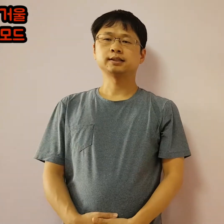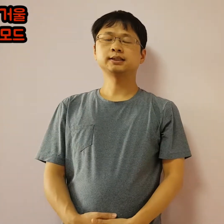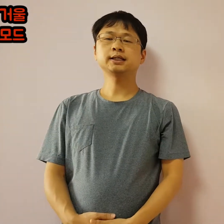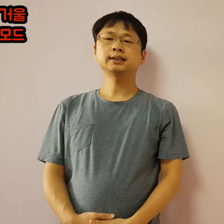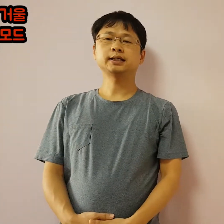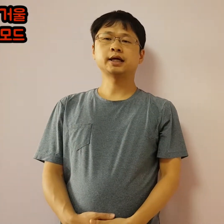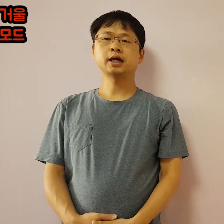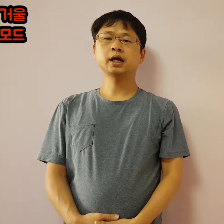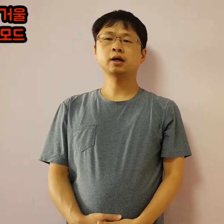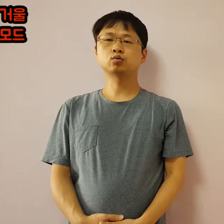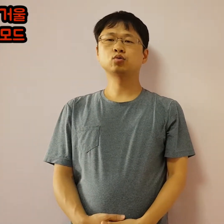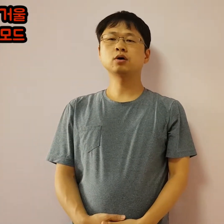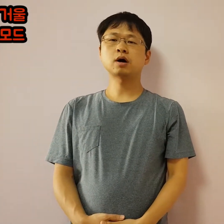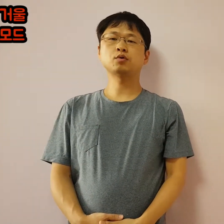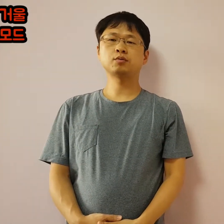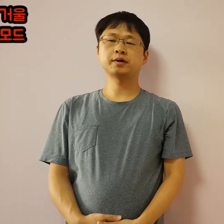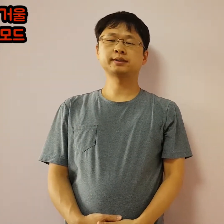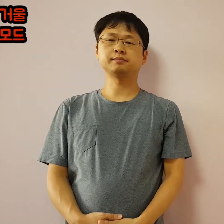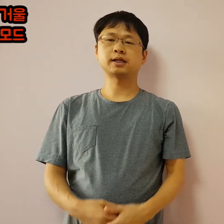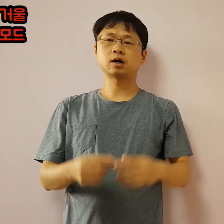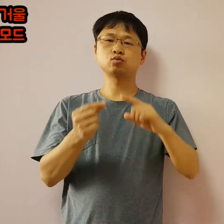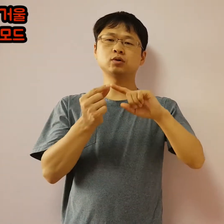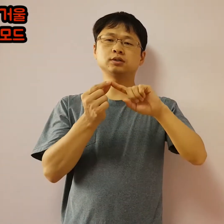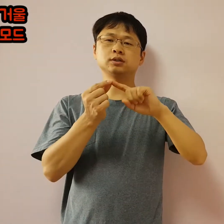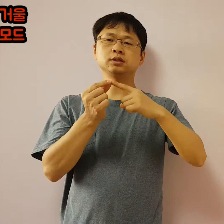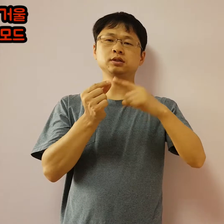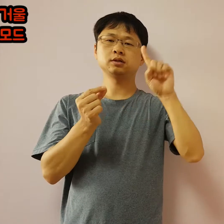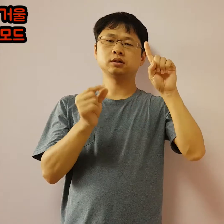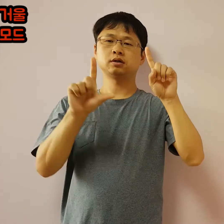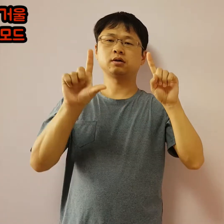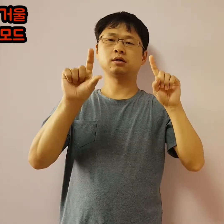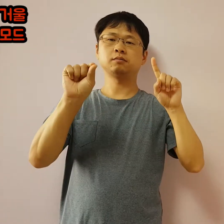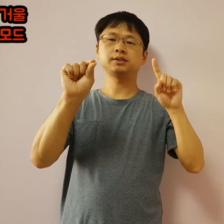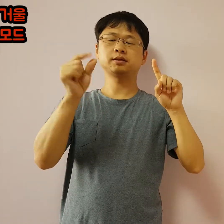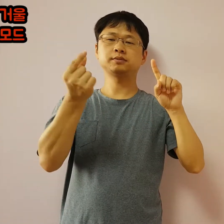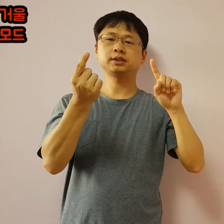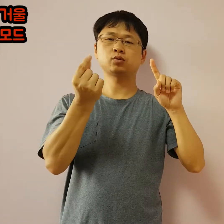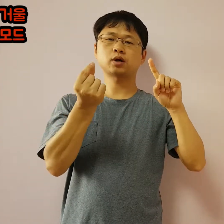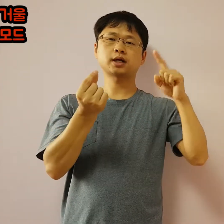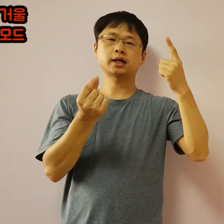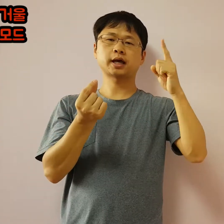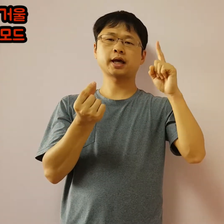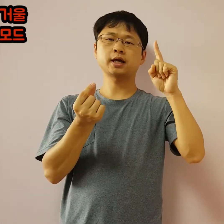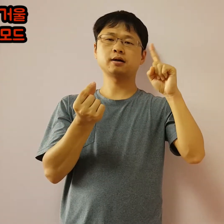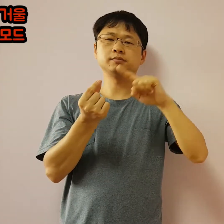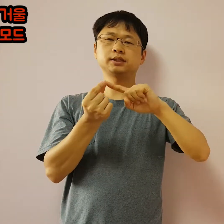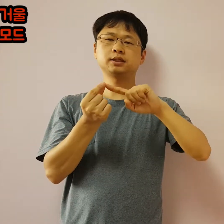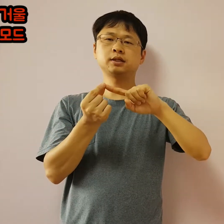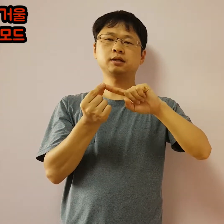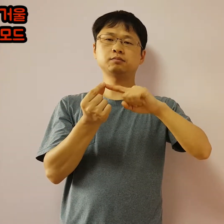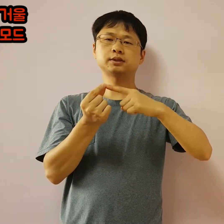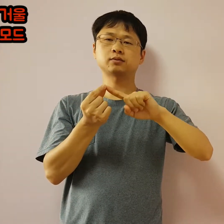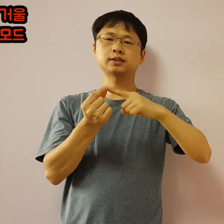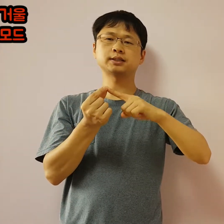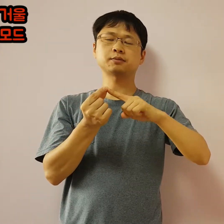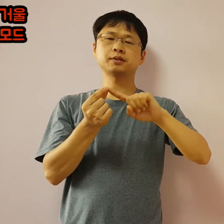지난 시간에 국어 과목을 배웠습니다. 국어는 엄지 손가락에 검지를 붙잡고 살짝 비틀어